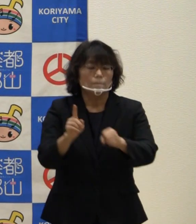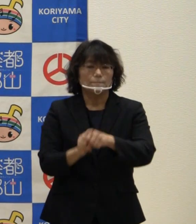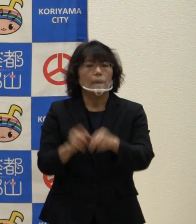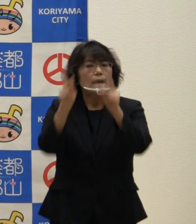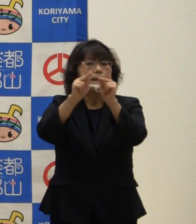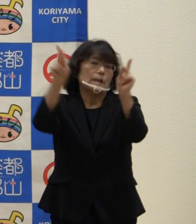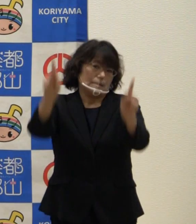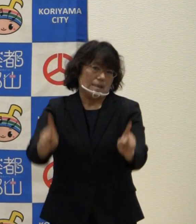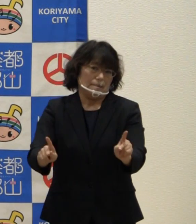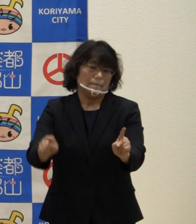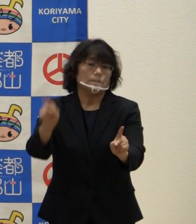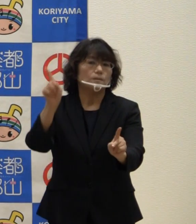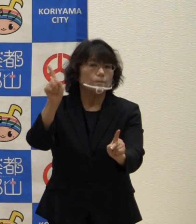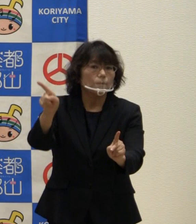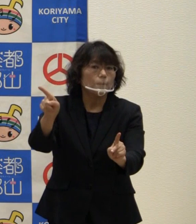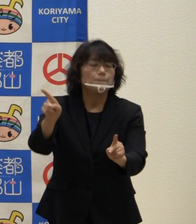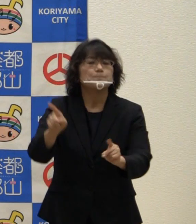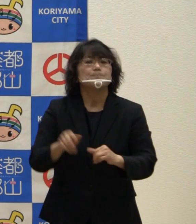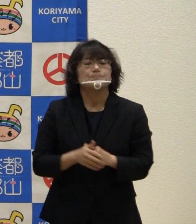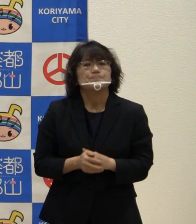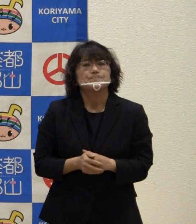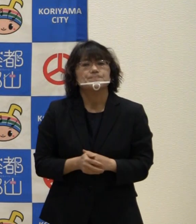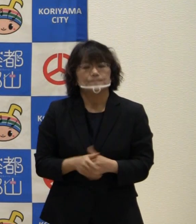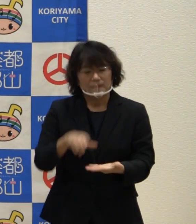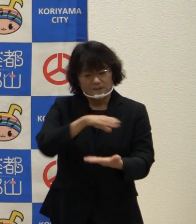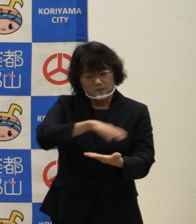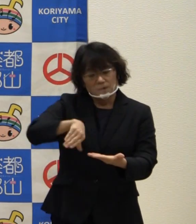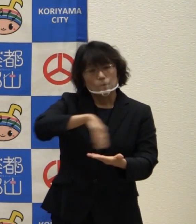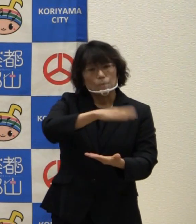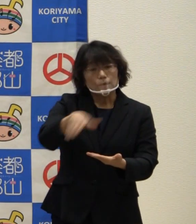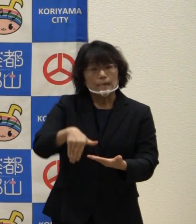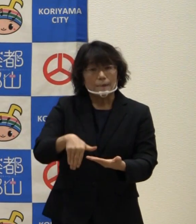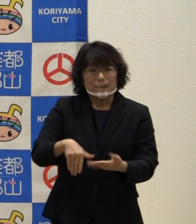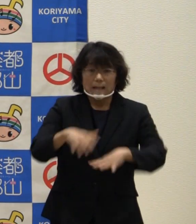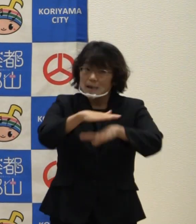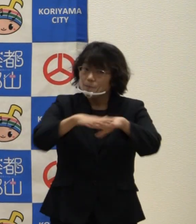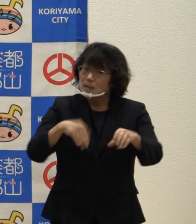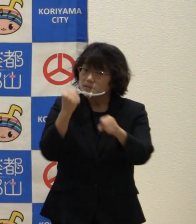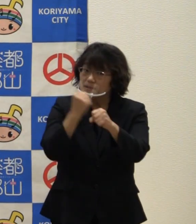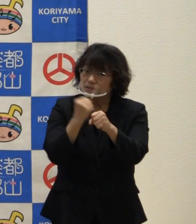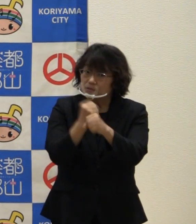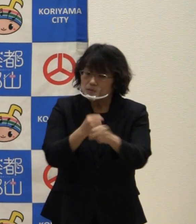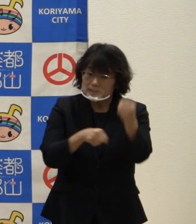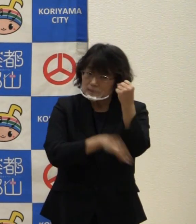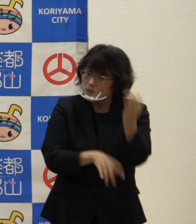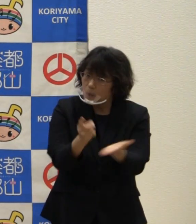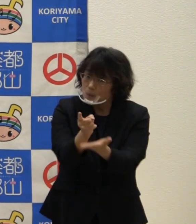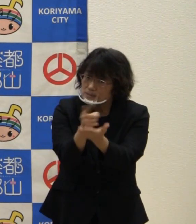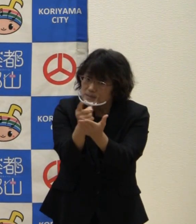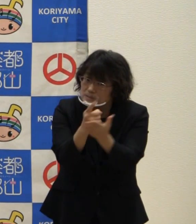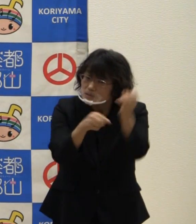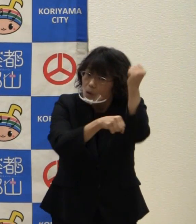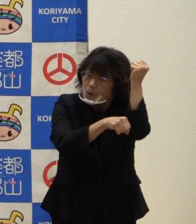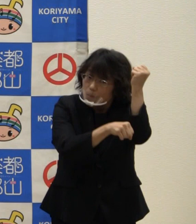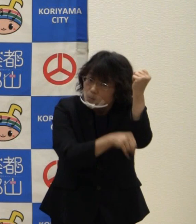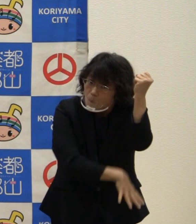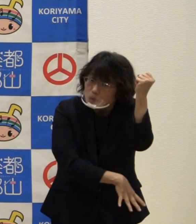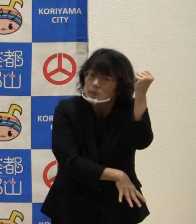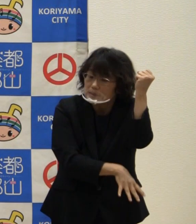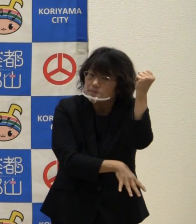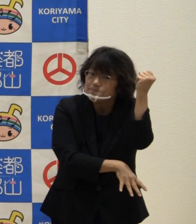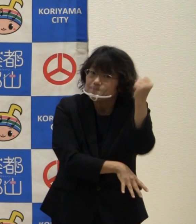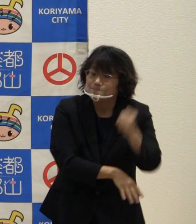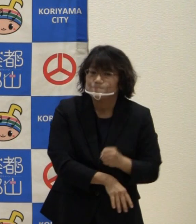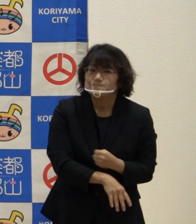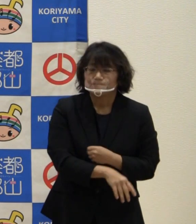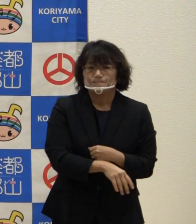題につきましてもですね、高齢化まちづくり基本指針に掲げる将来都市構想の中に織